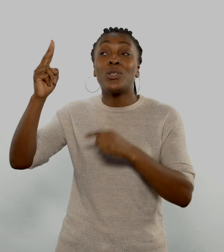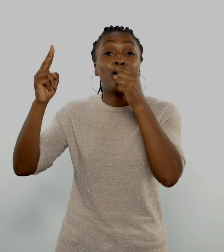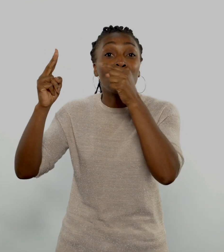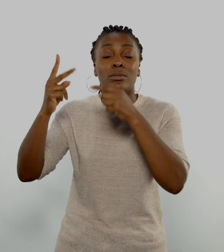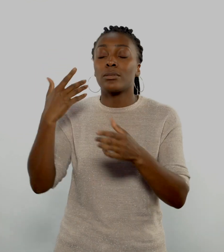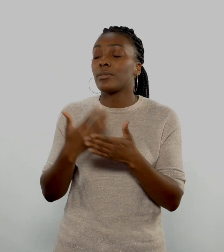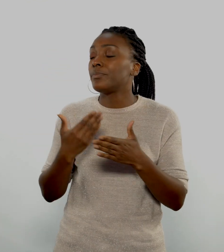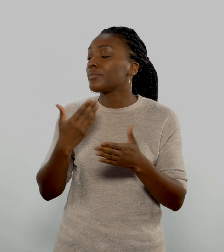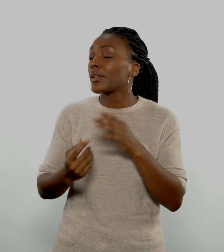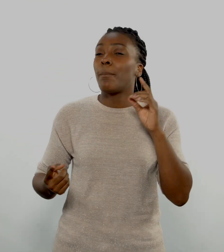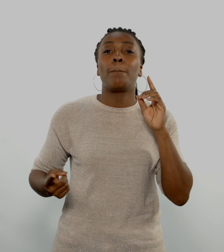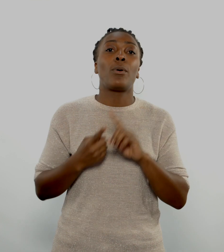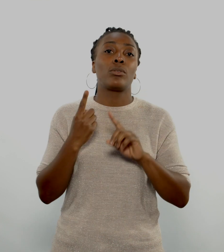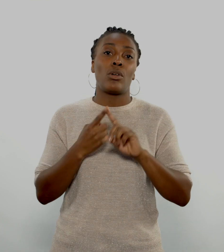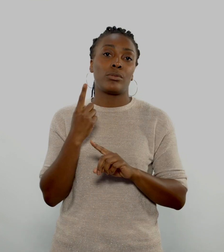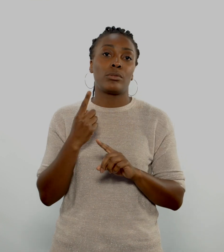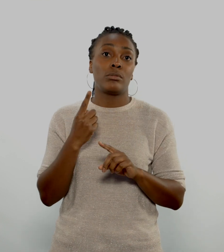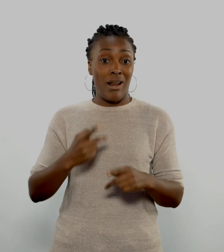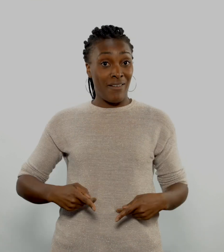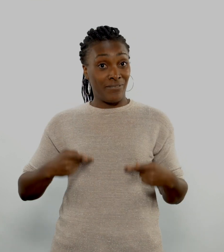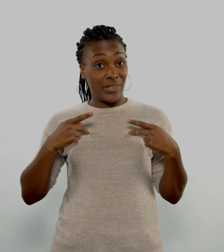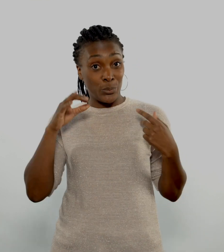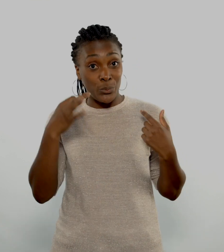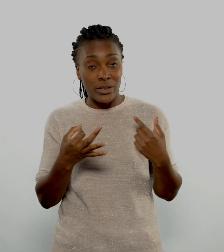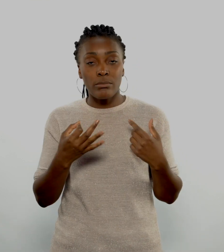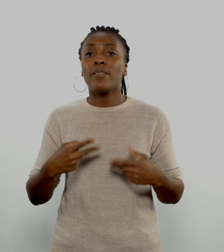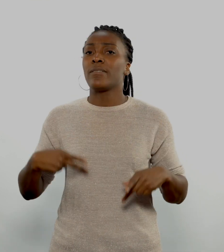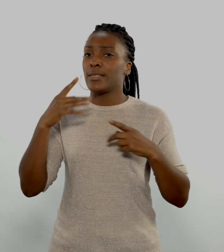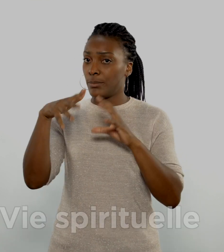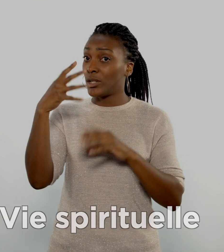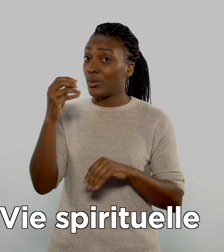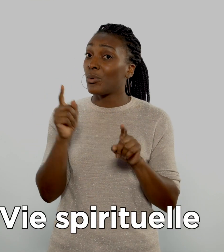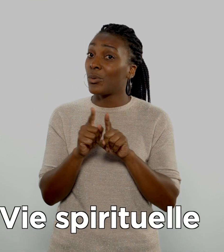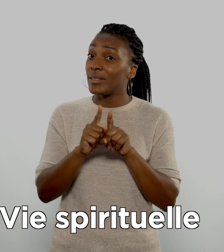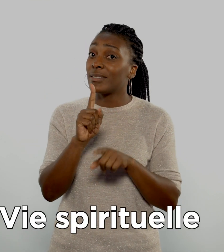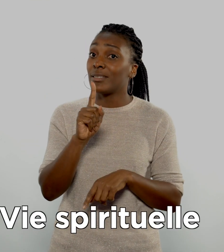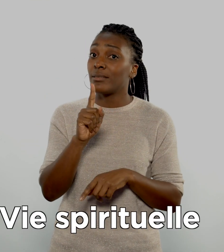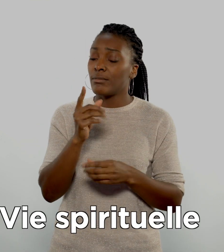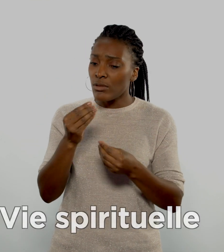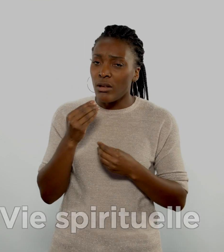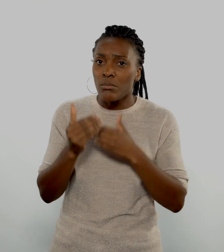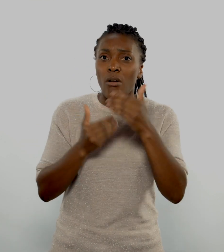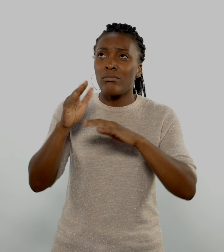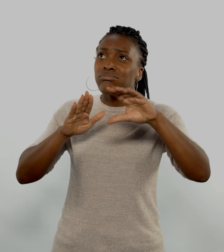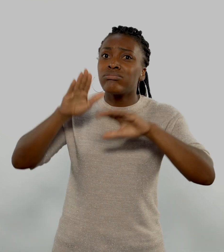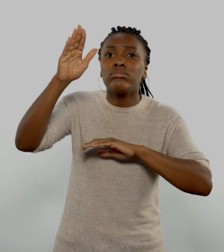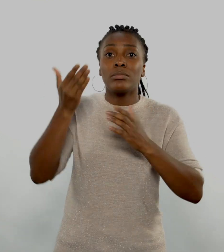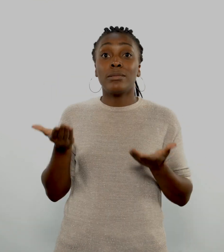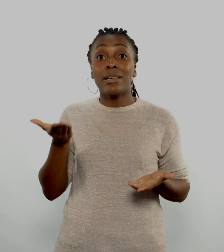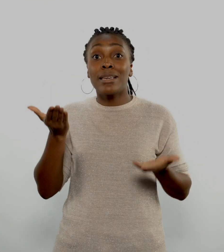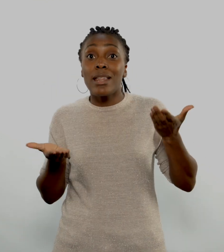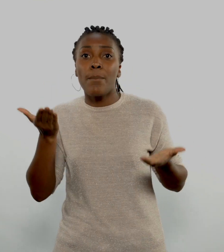sont extrêmement importantes, notamment dans la vie, mais plus que ça dans la vie spirituelle. Ça amène progrès,